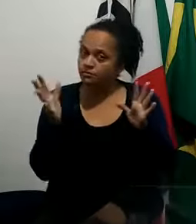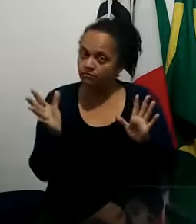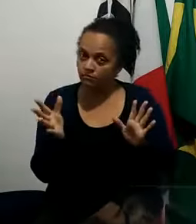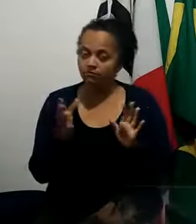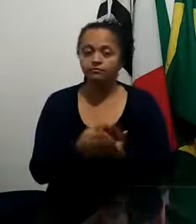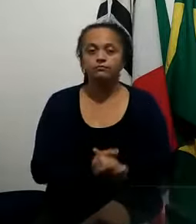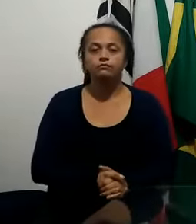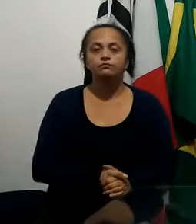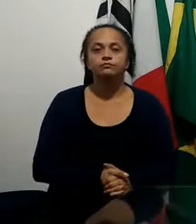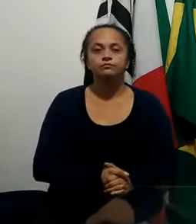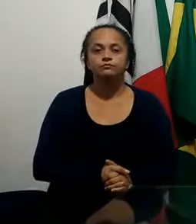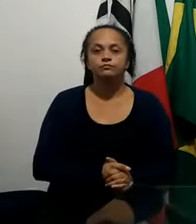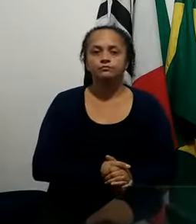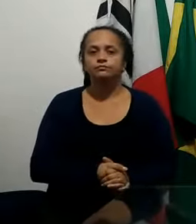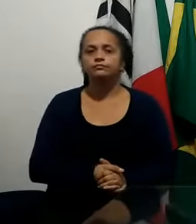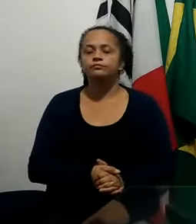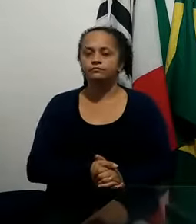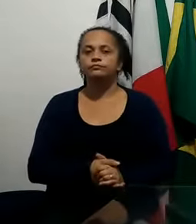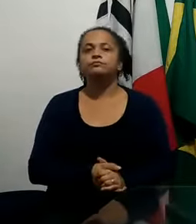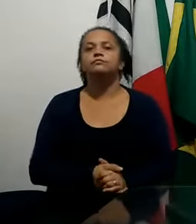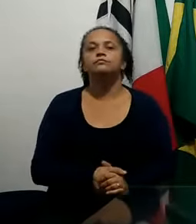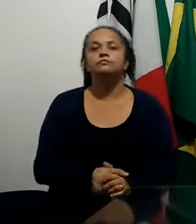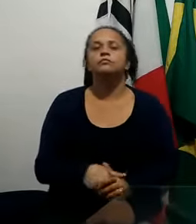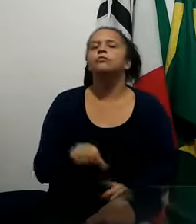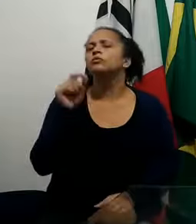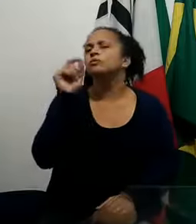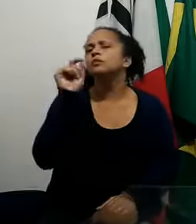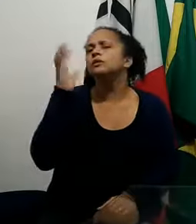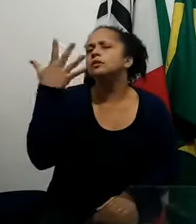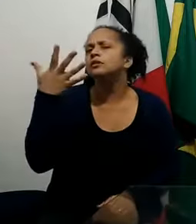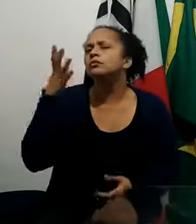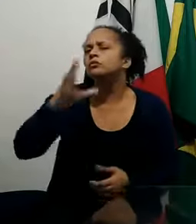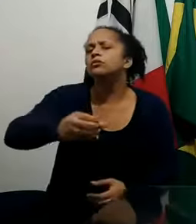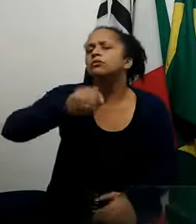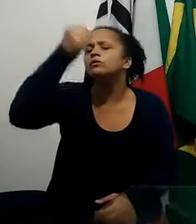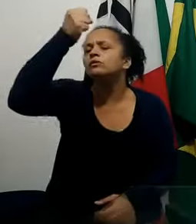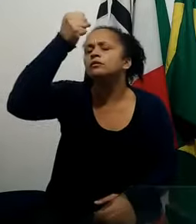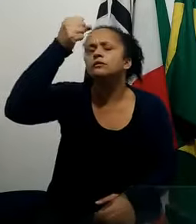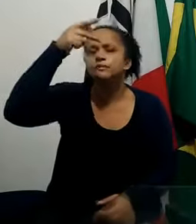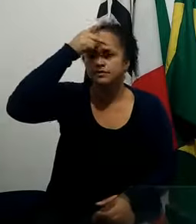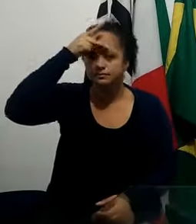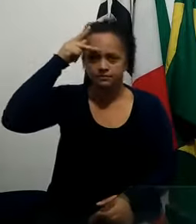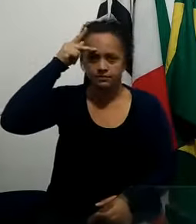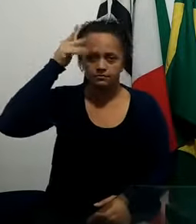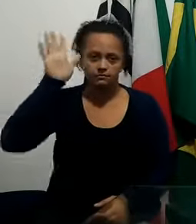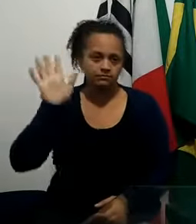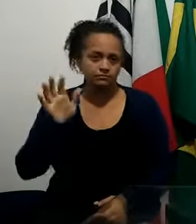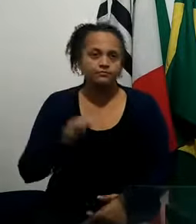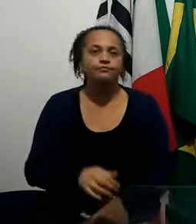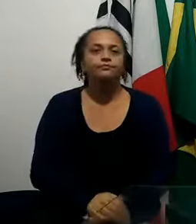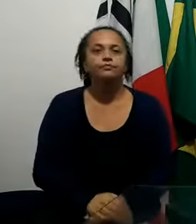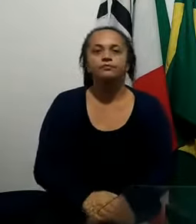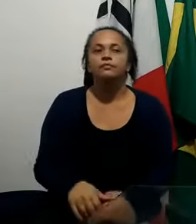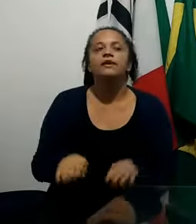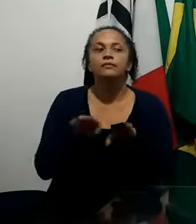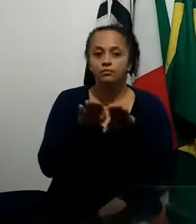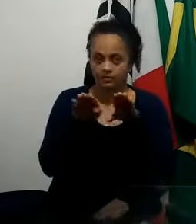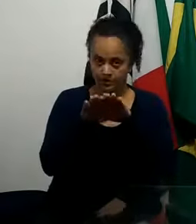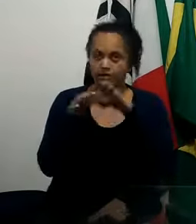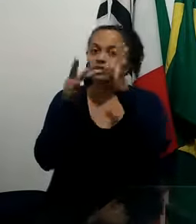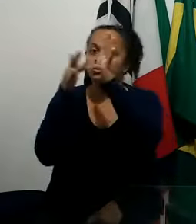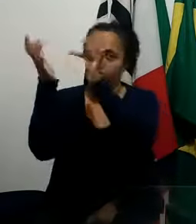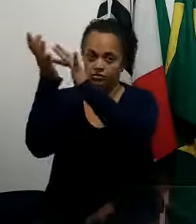da eminência do arrebatamento da noiva, da Igreja de Cristo. Porque a segunda vinda de Cristo